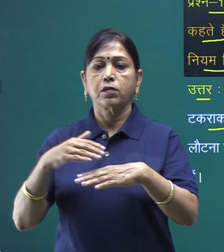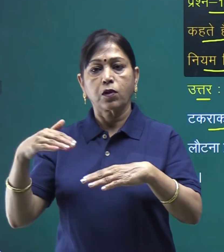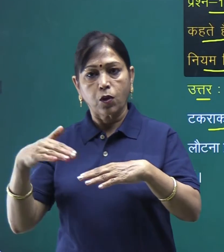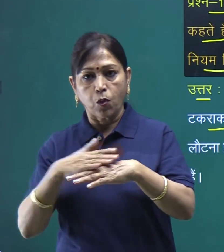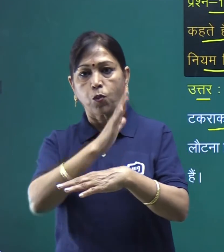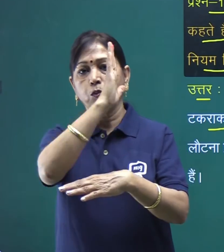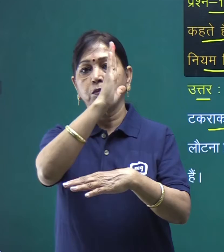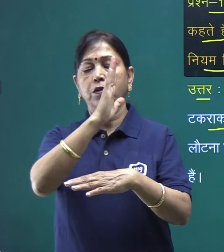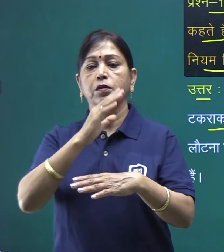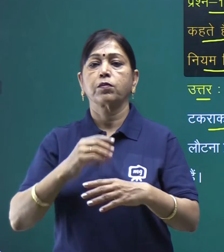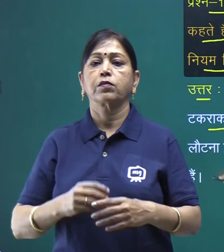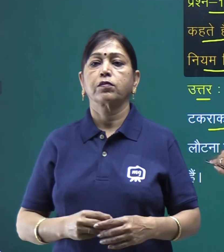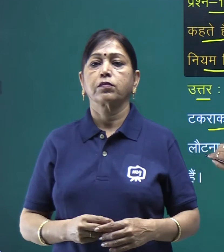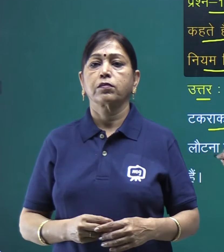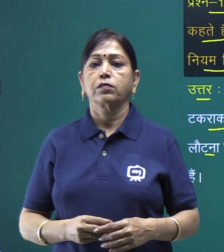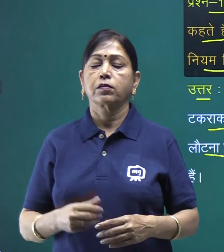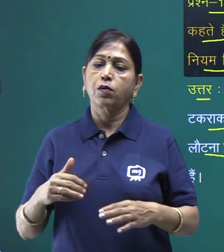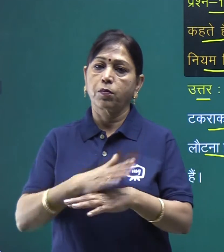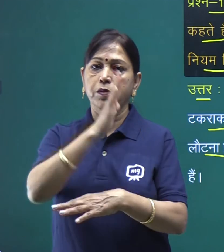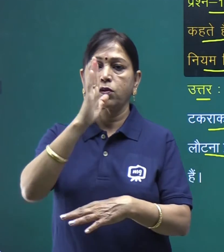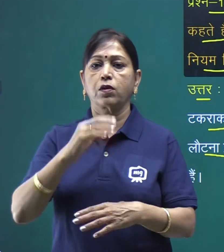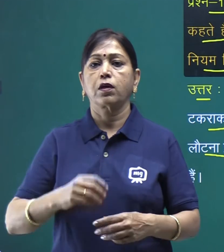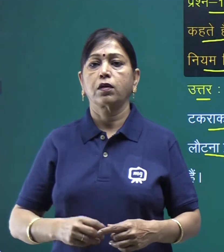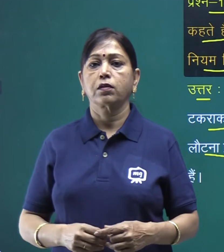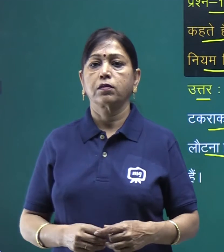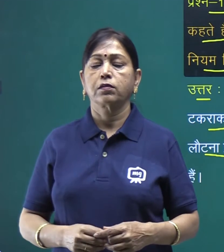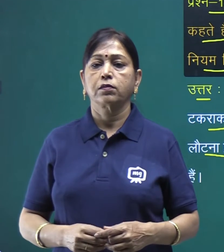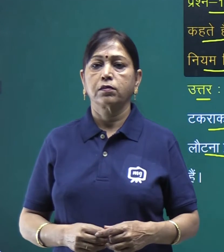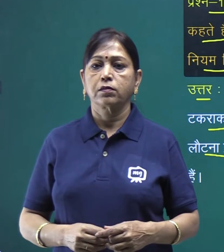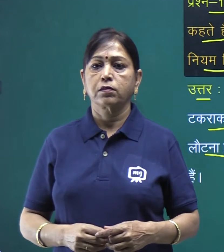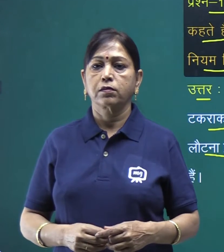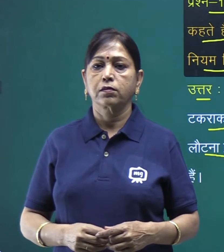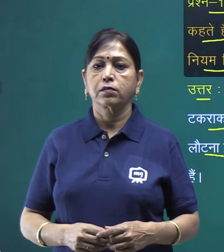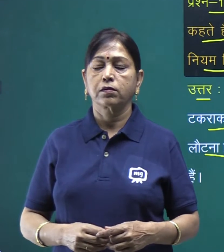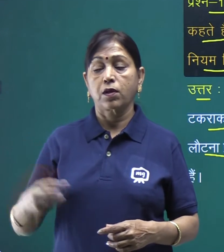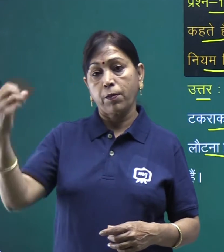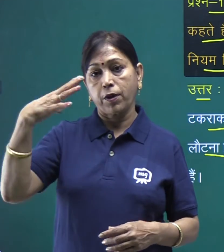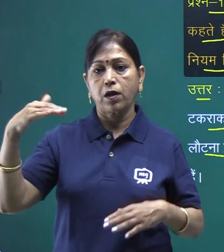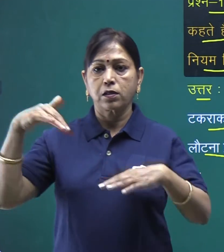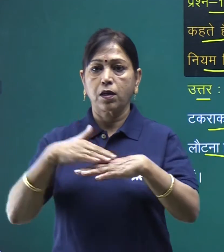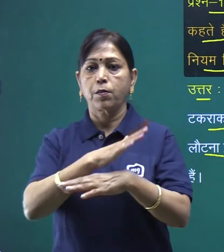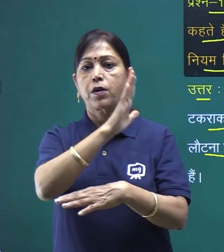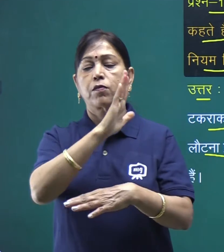माध्यम में वापस लौटना प्रकाश का परावर्तन